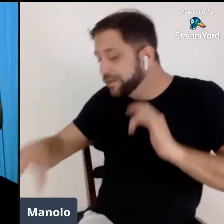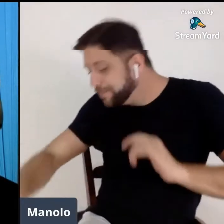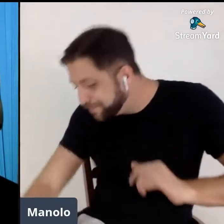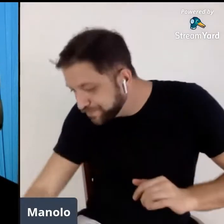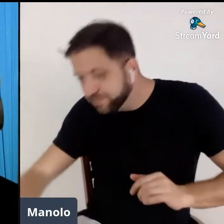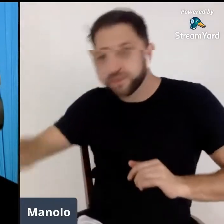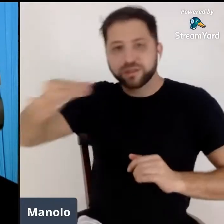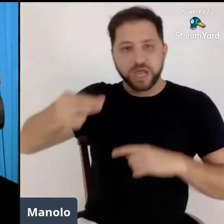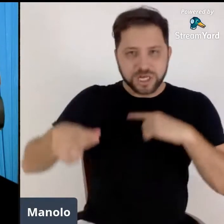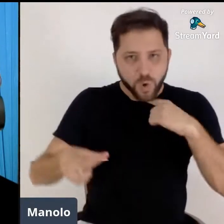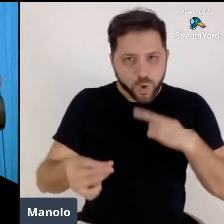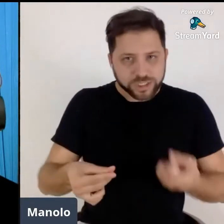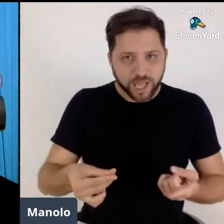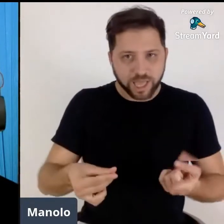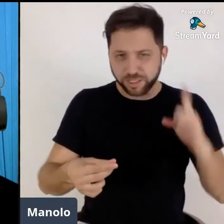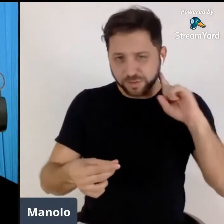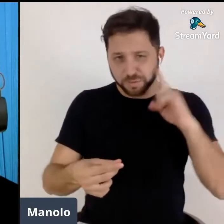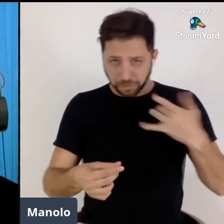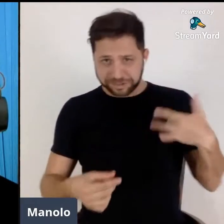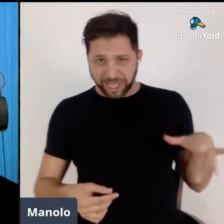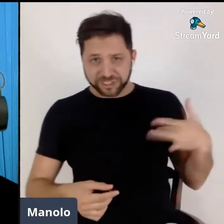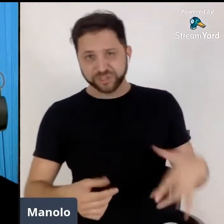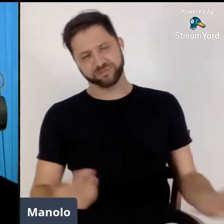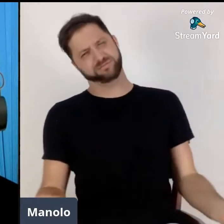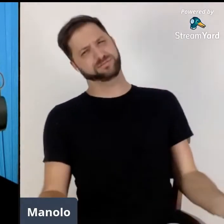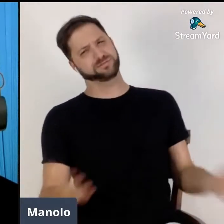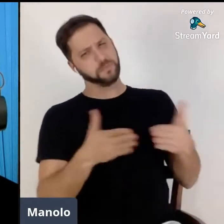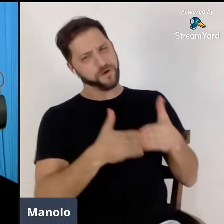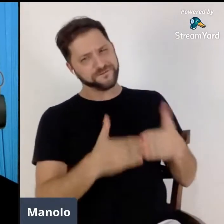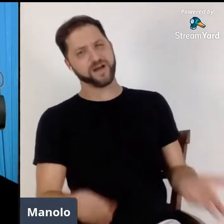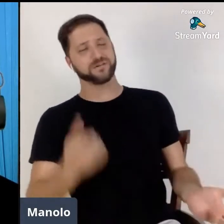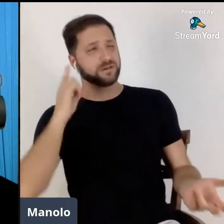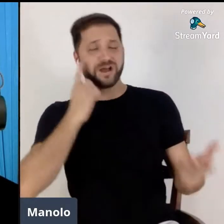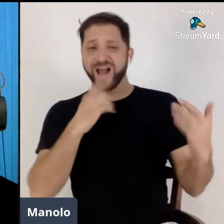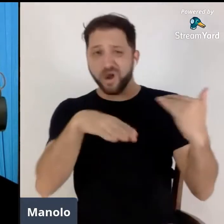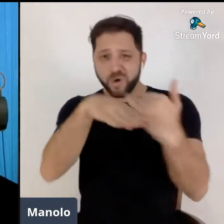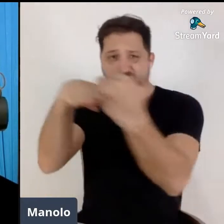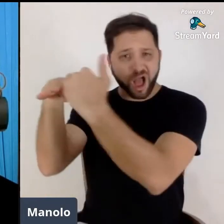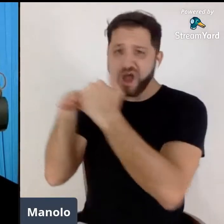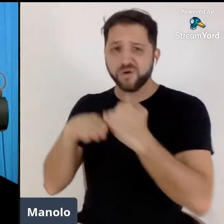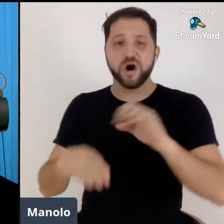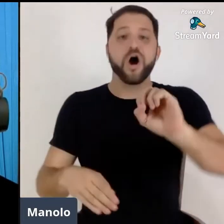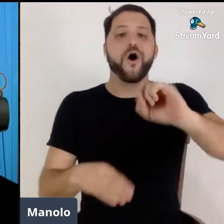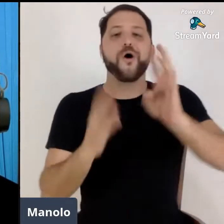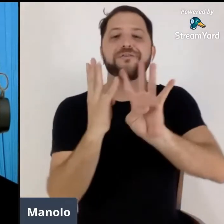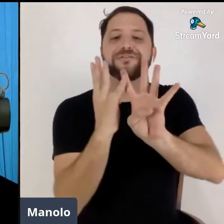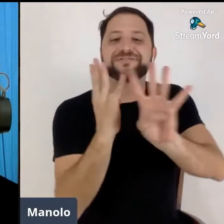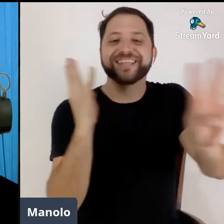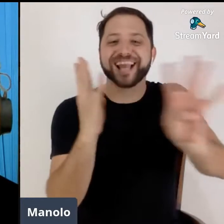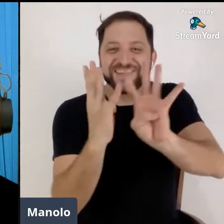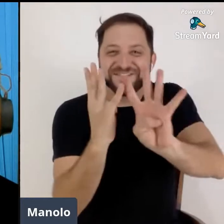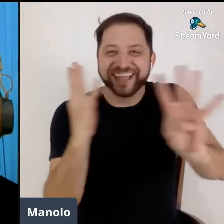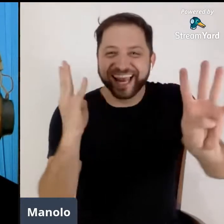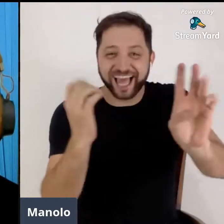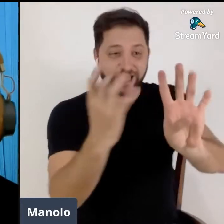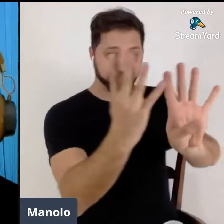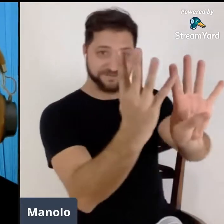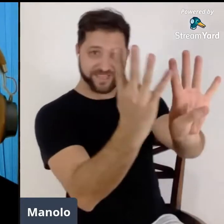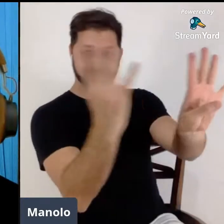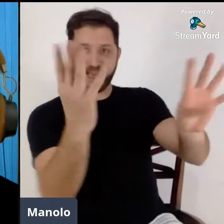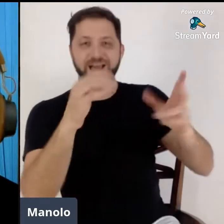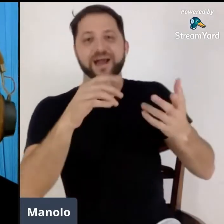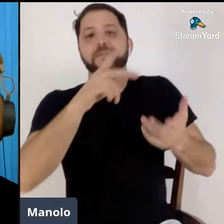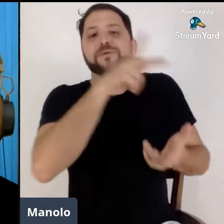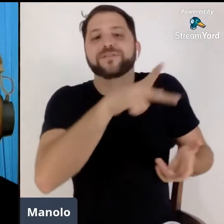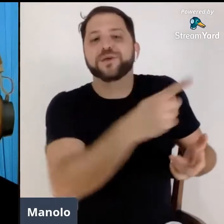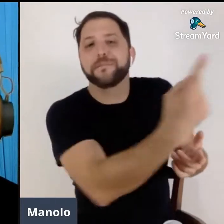coisa que ele tem que se preocupar. Expressão facial, expressão corporal. A sintaxe é diferente, é totalmente diferente do português.